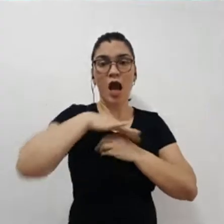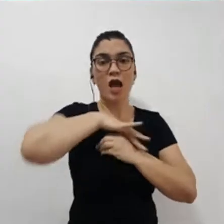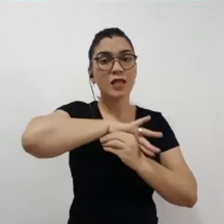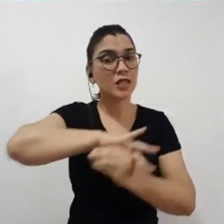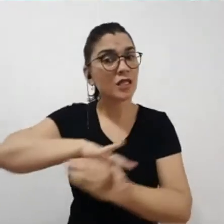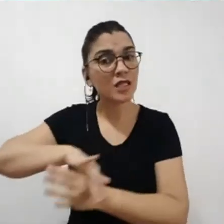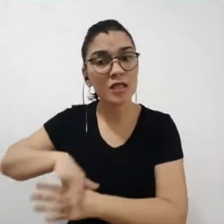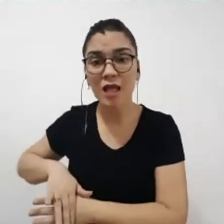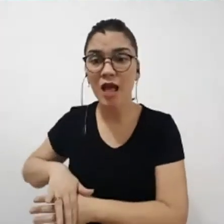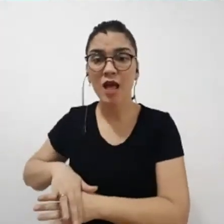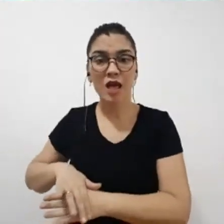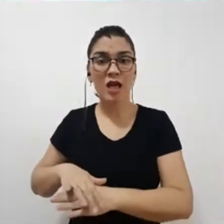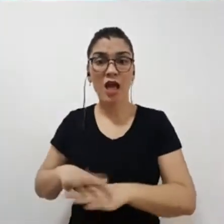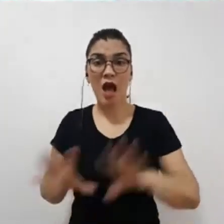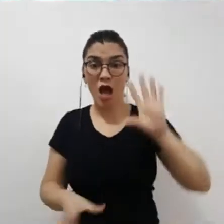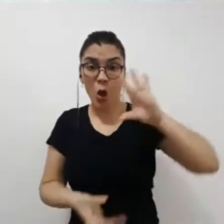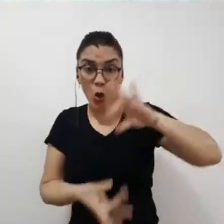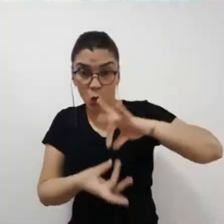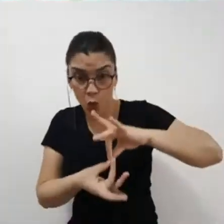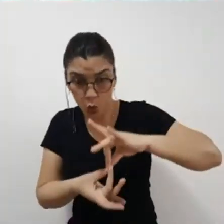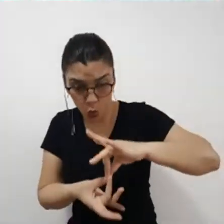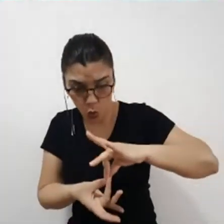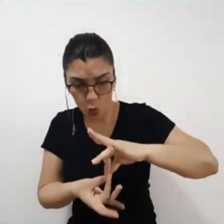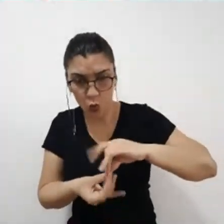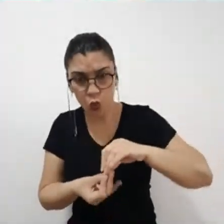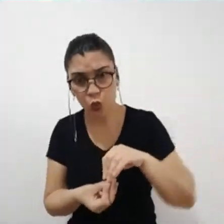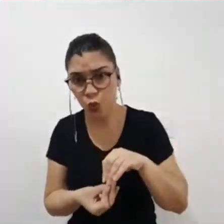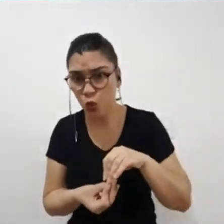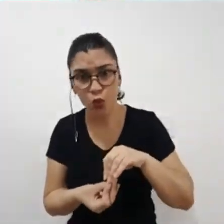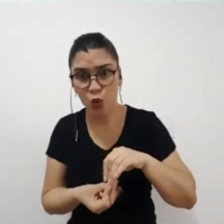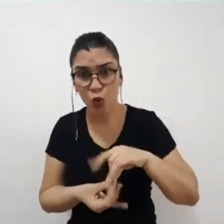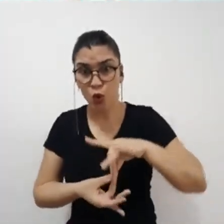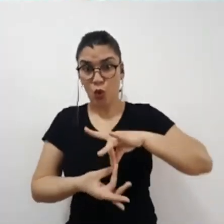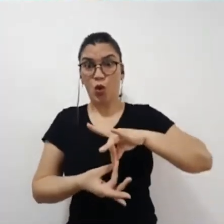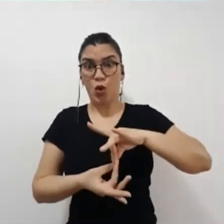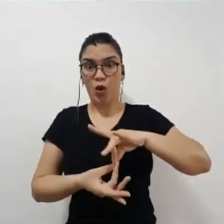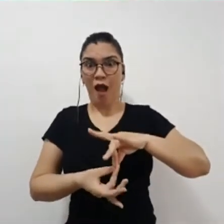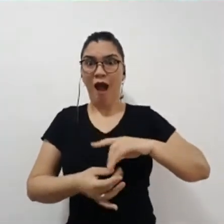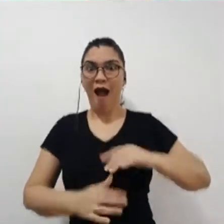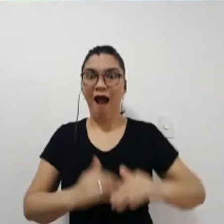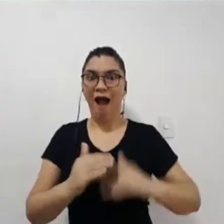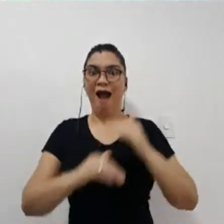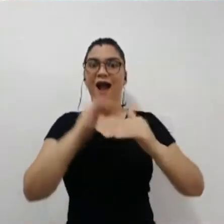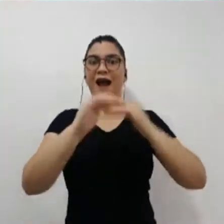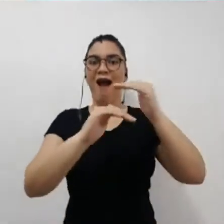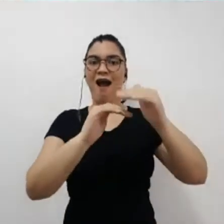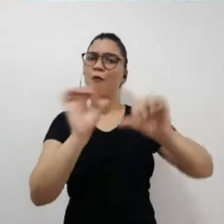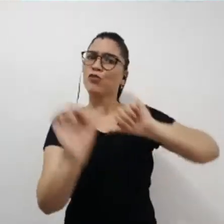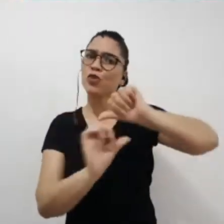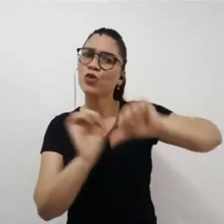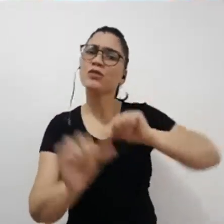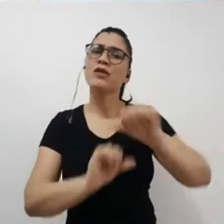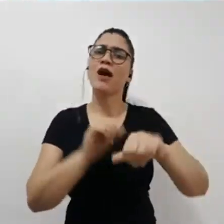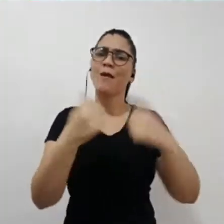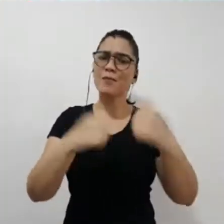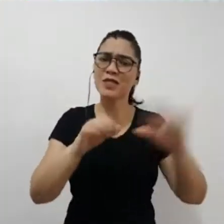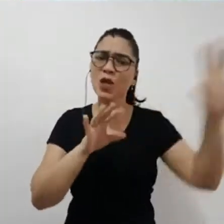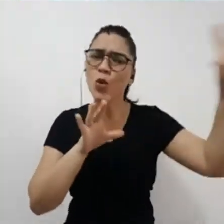espiritualidade precisa ser transformada. A tua comunhão com Deus precisa ser aprimorada. A tua fé precisa